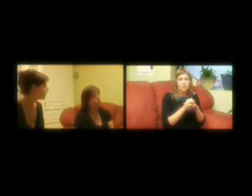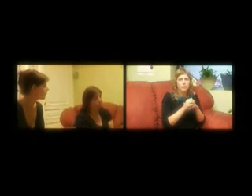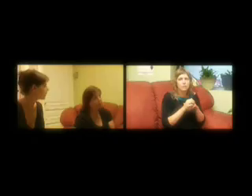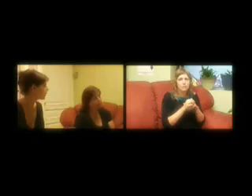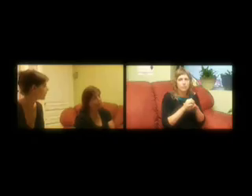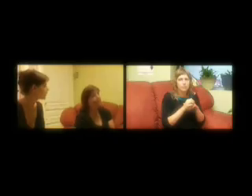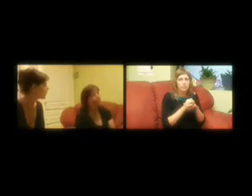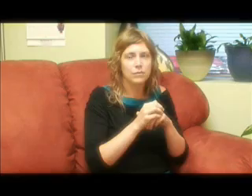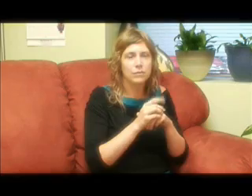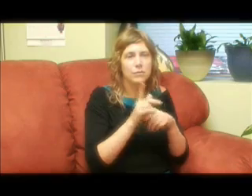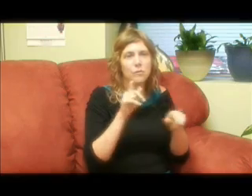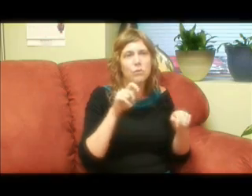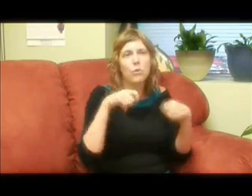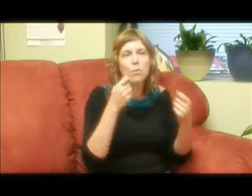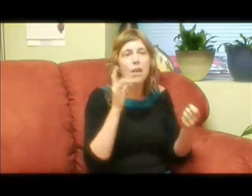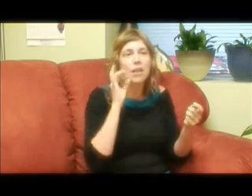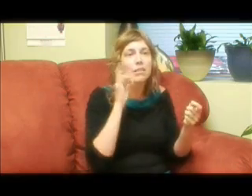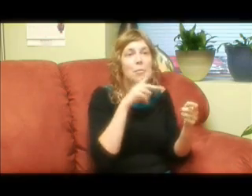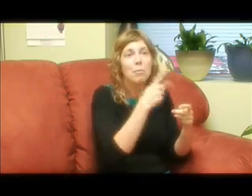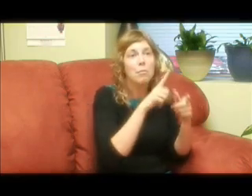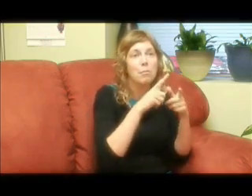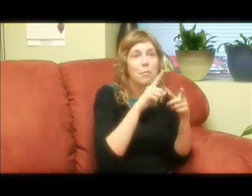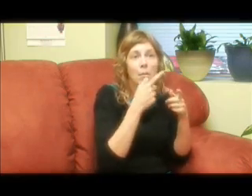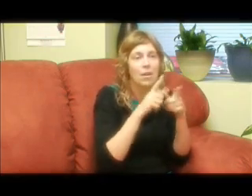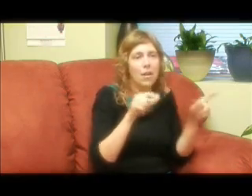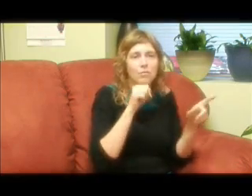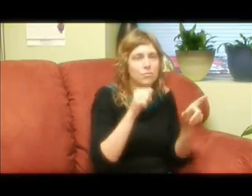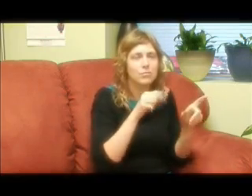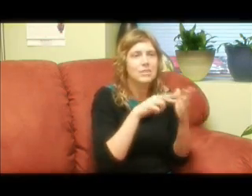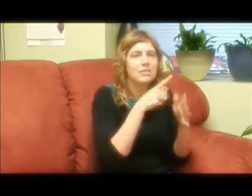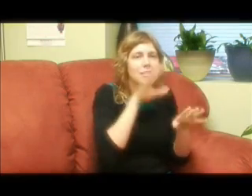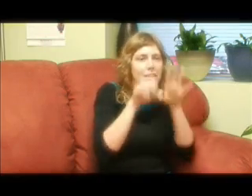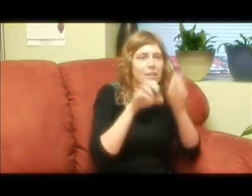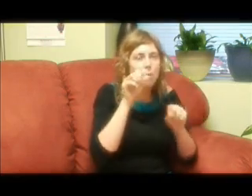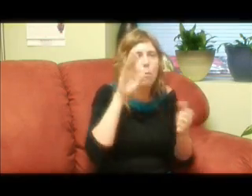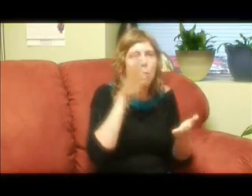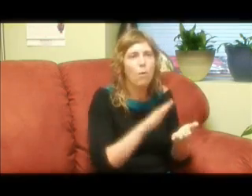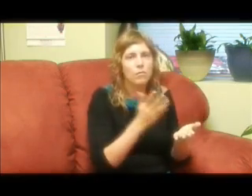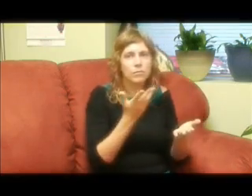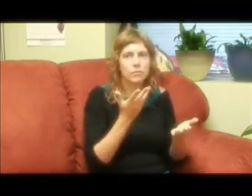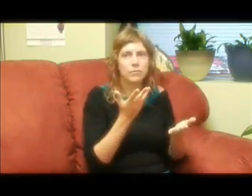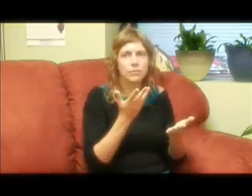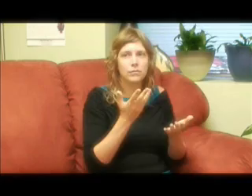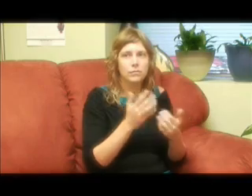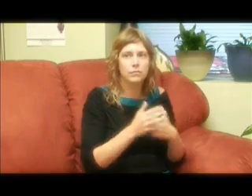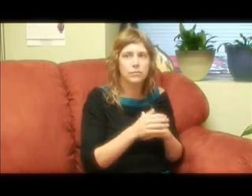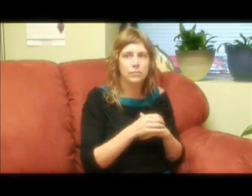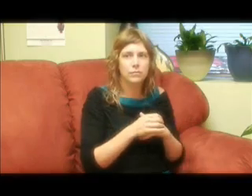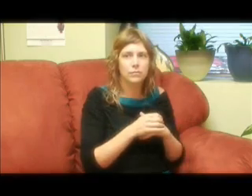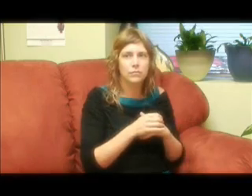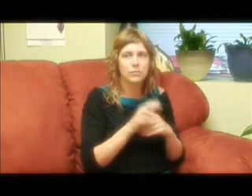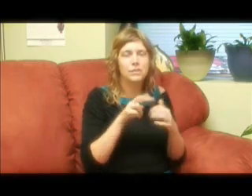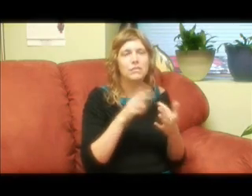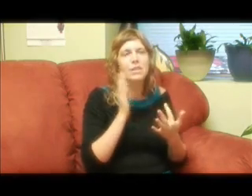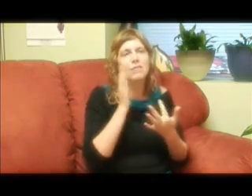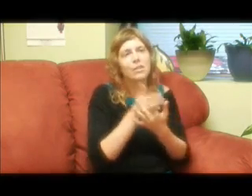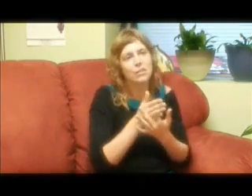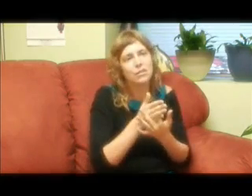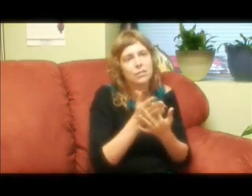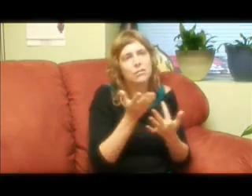dont c'est la première langue, la langue des signes. Alors, pour une personne entendante qui apprend la langue des signes, toutes ces